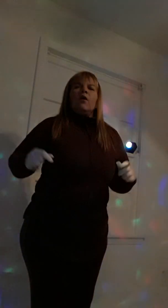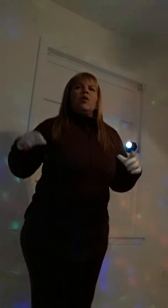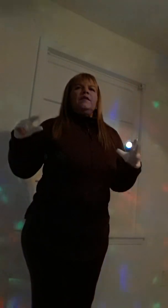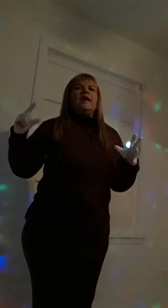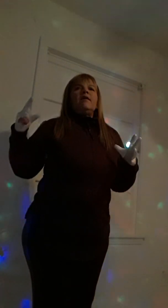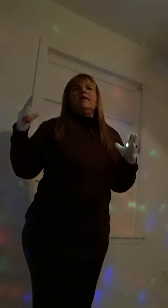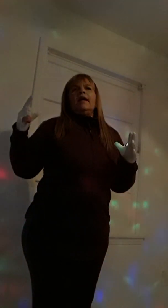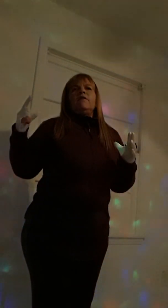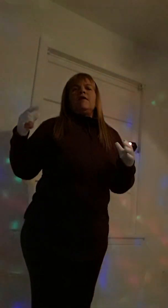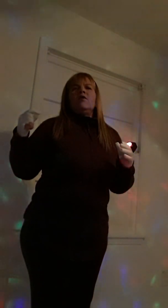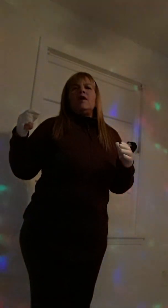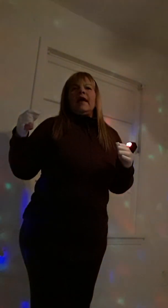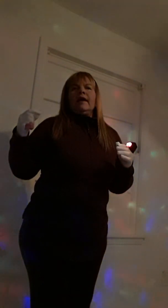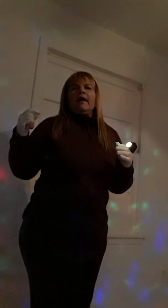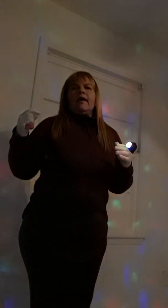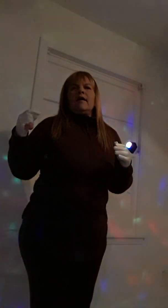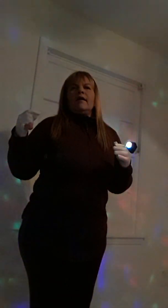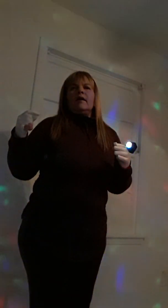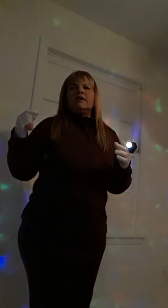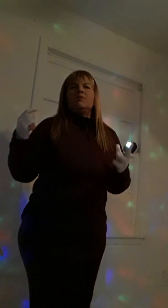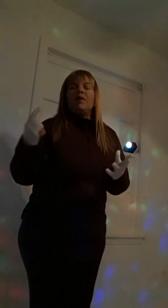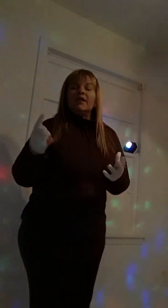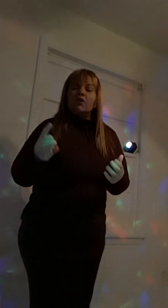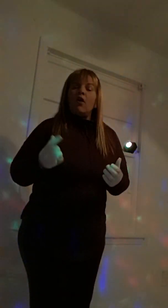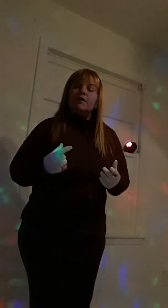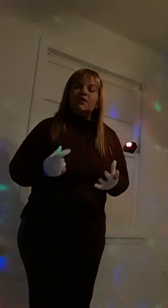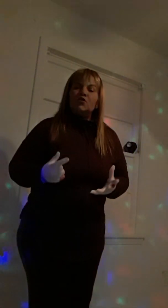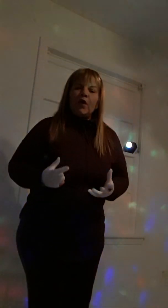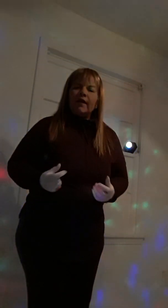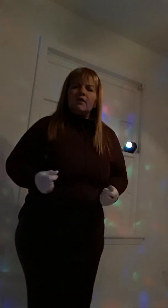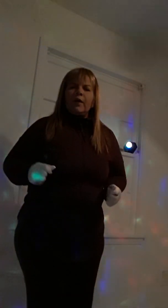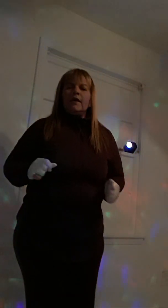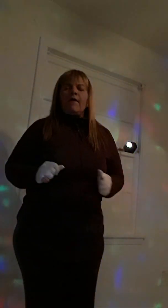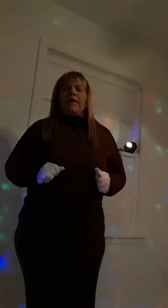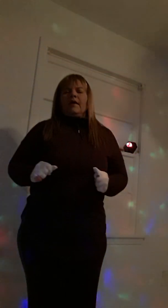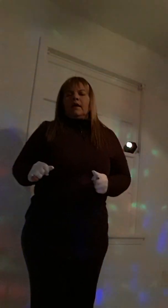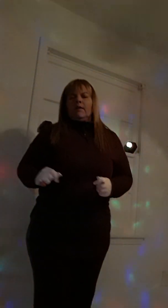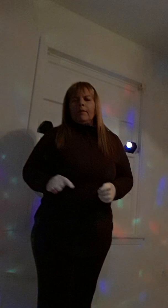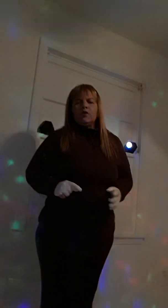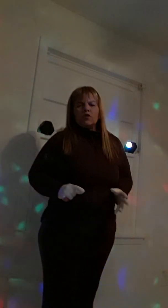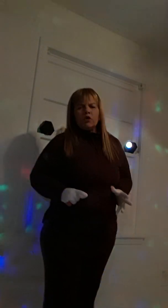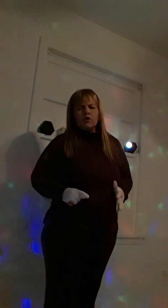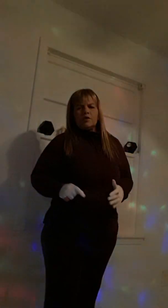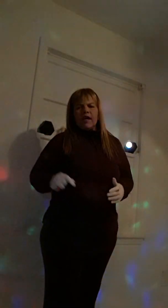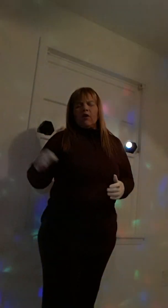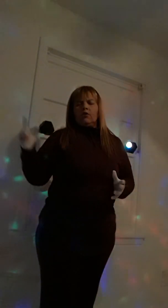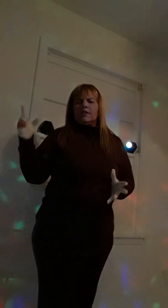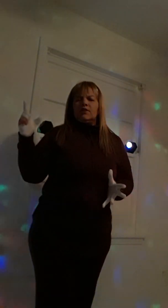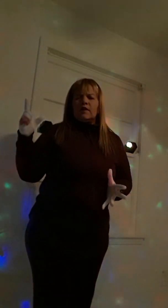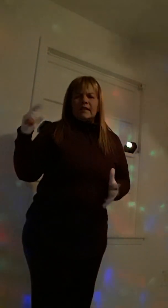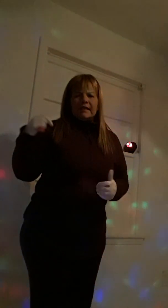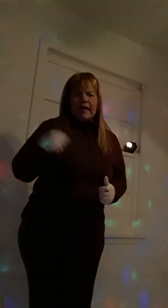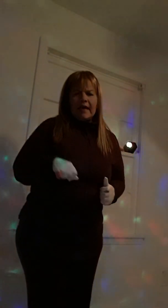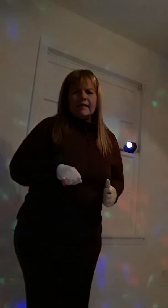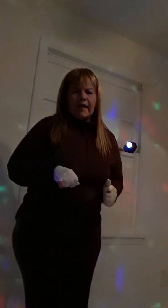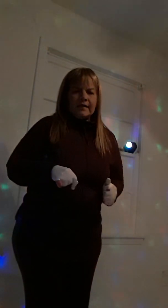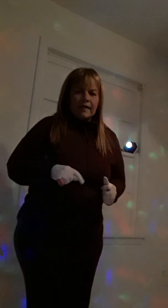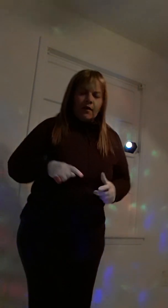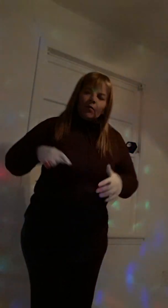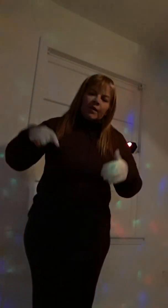when they feel like a speech of a strength, right? Y vemos nosotros que con nuestras enseñanzas,